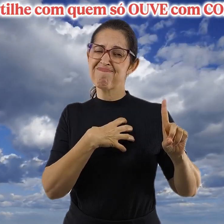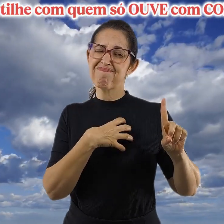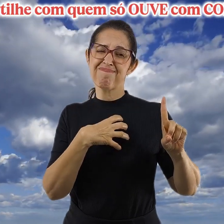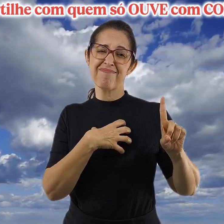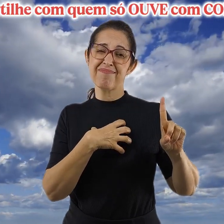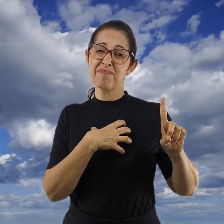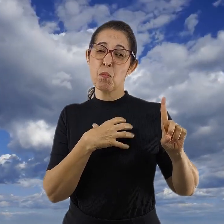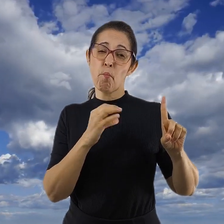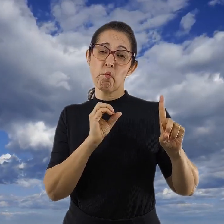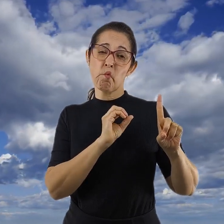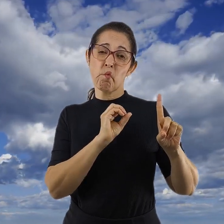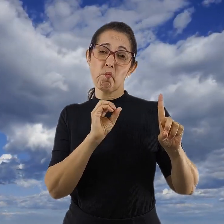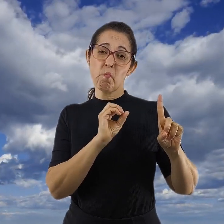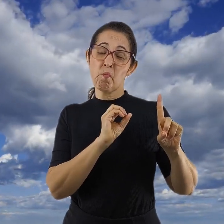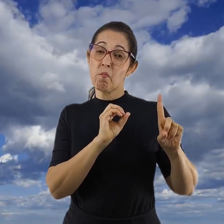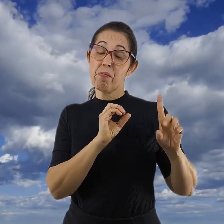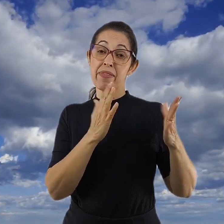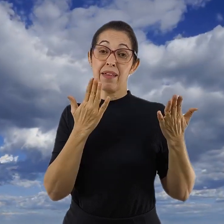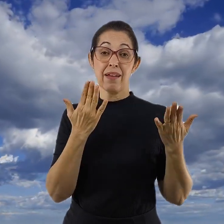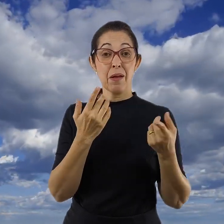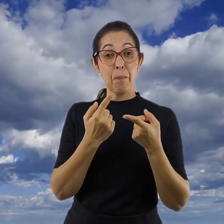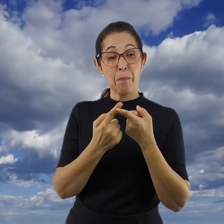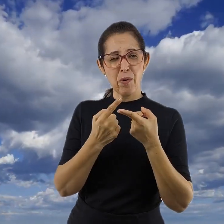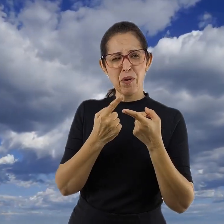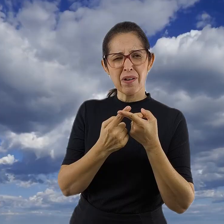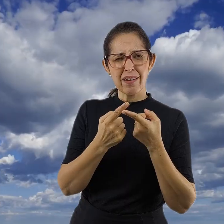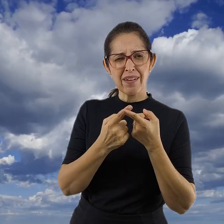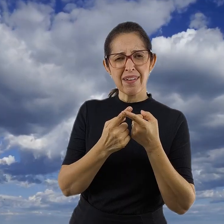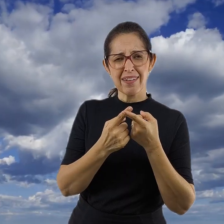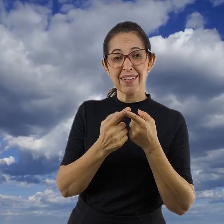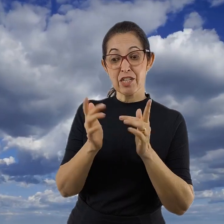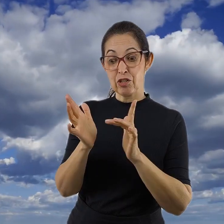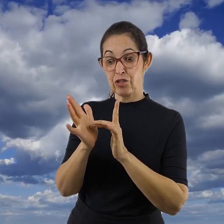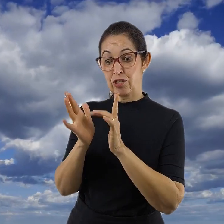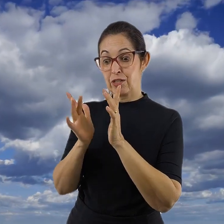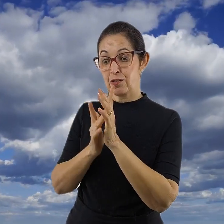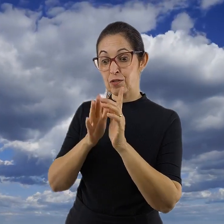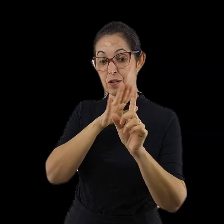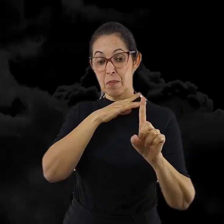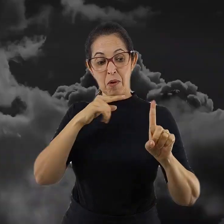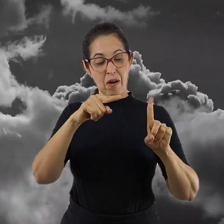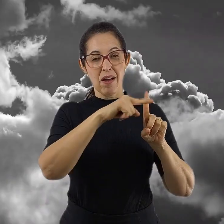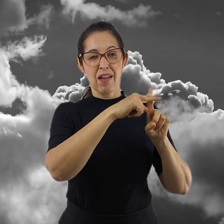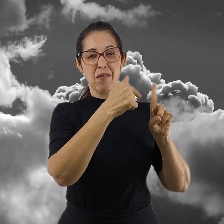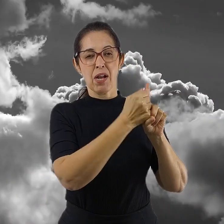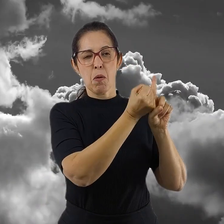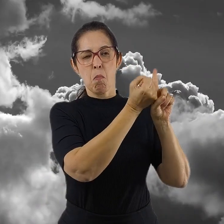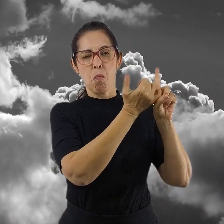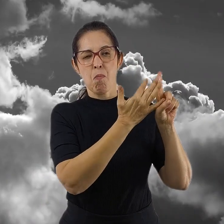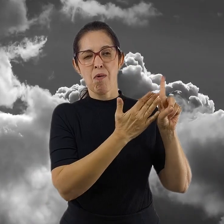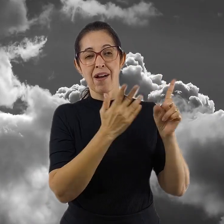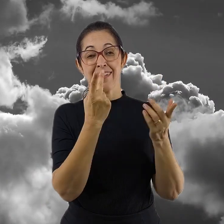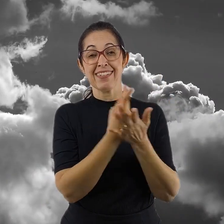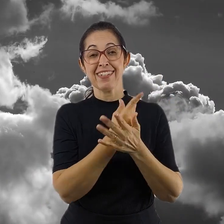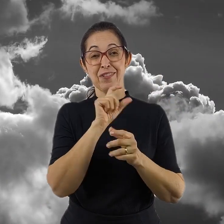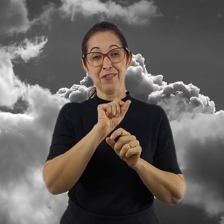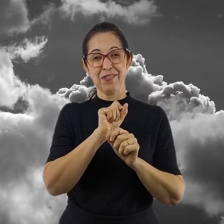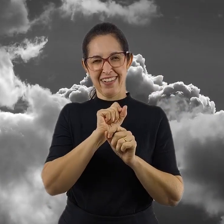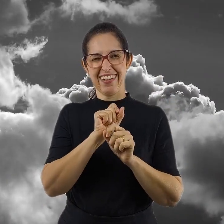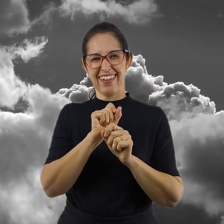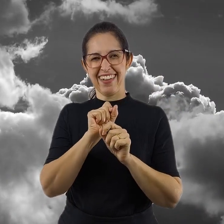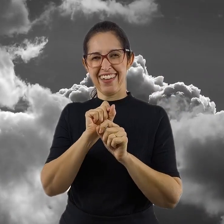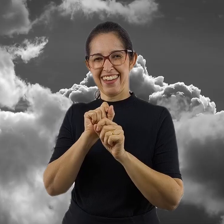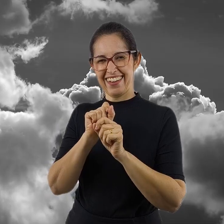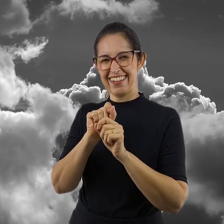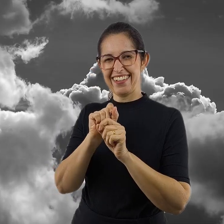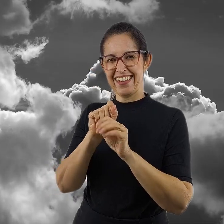Porque o sangue de Jesus abriu de uma vez por todas as comportas eternas